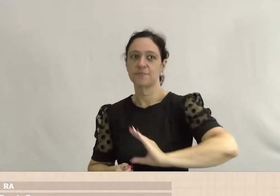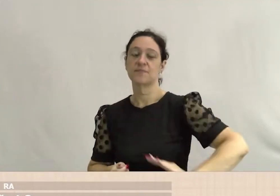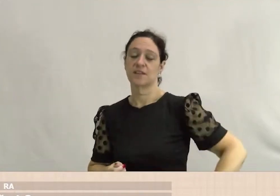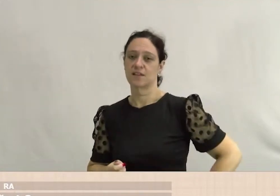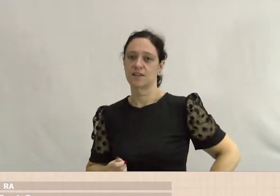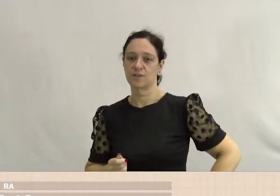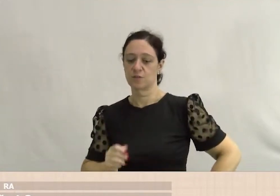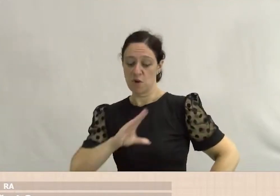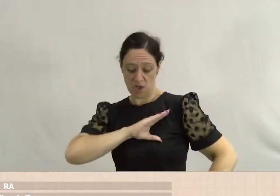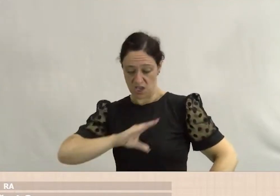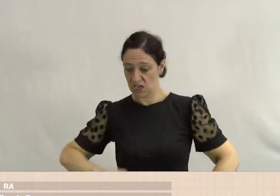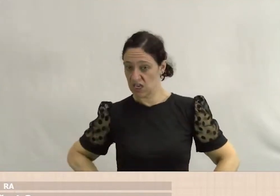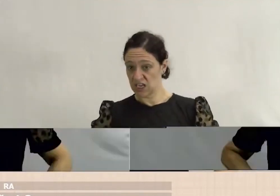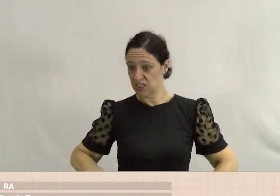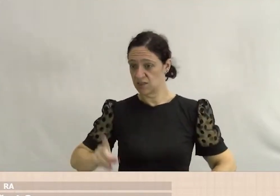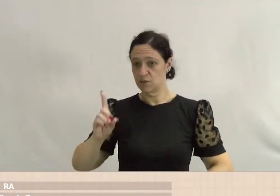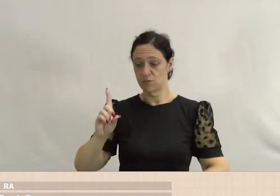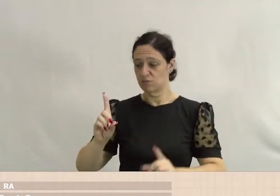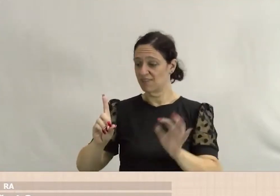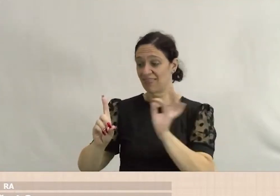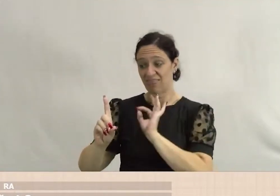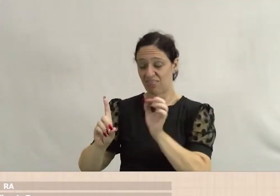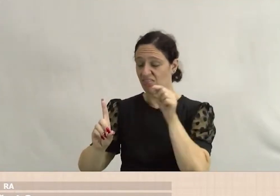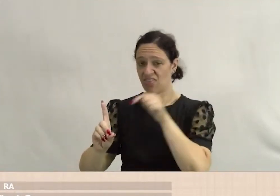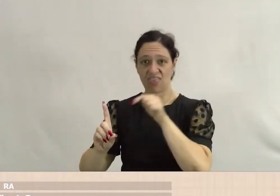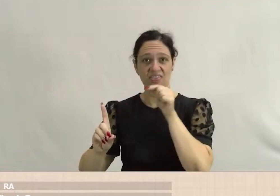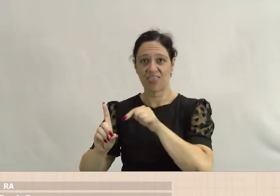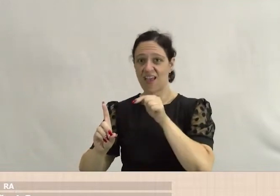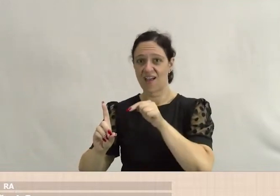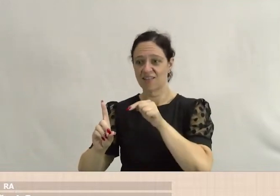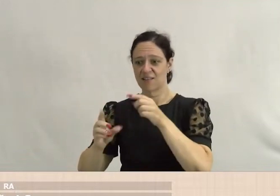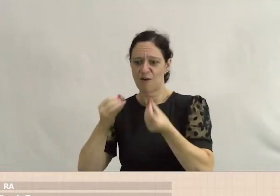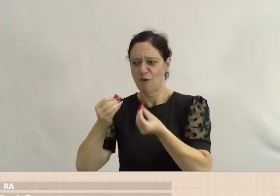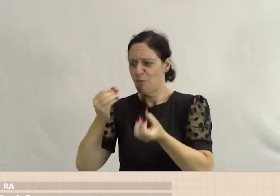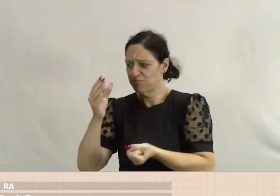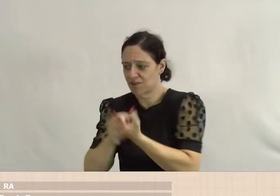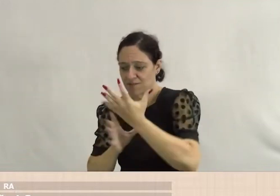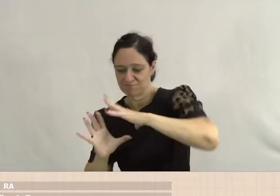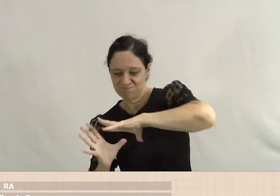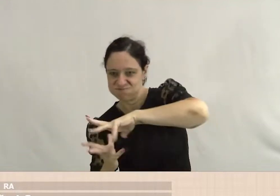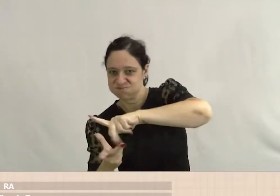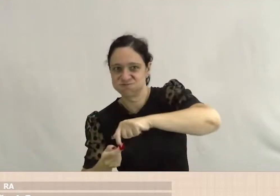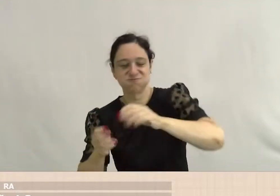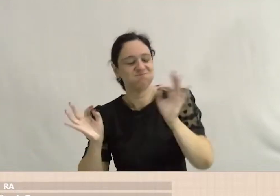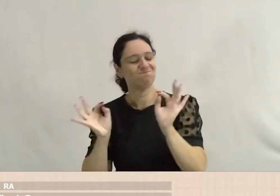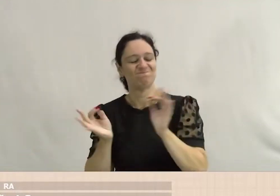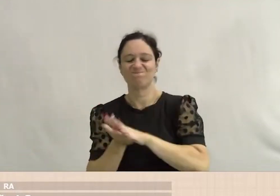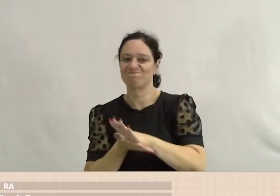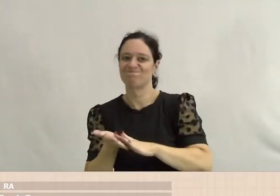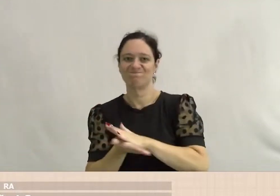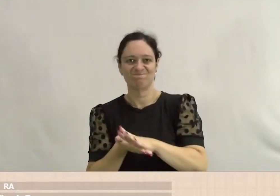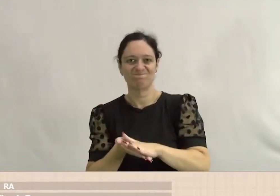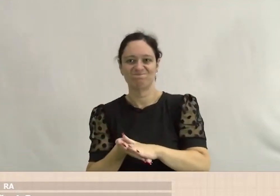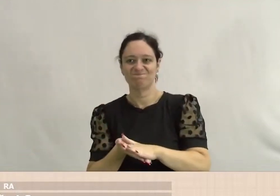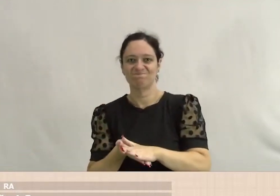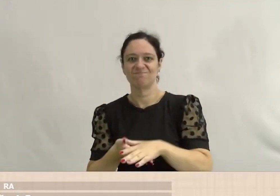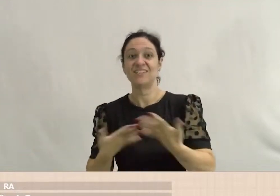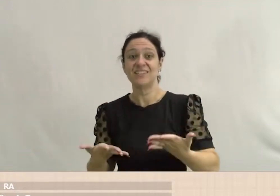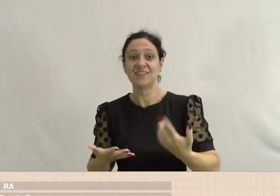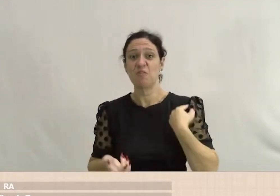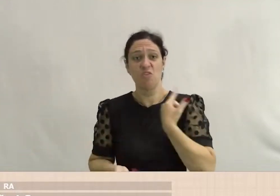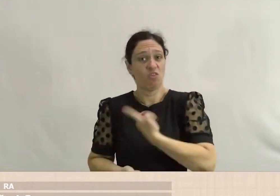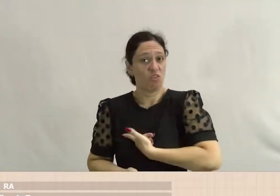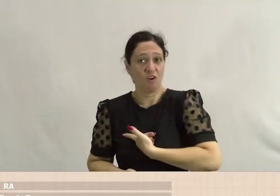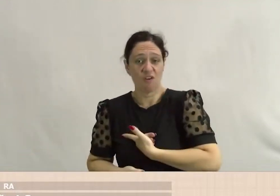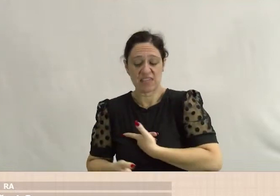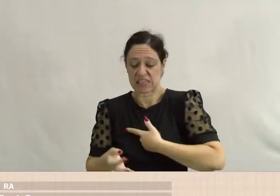sem Ele, nada do que foi feito se fez. Portanto, irmãos, nós não teríamos a nossa